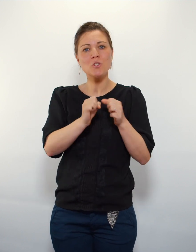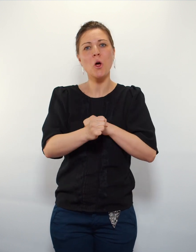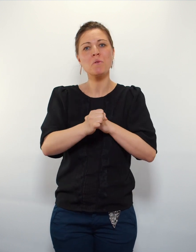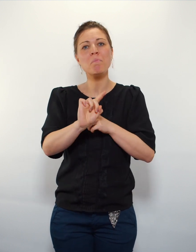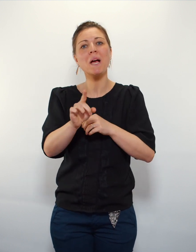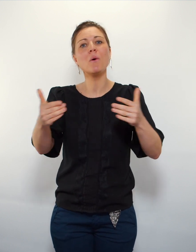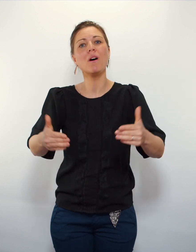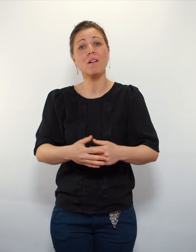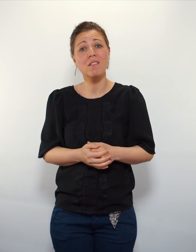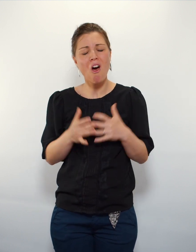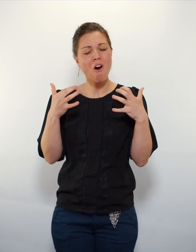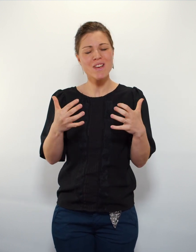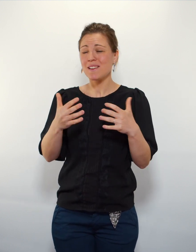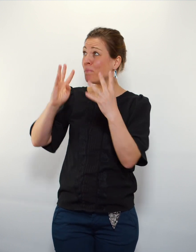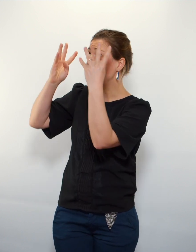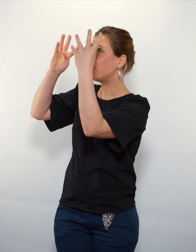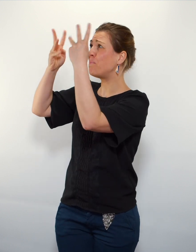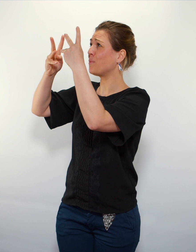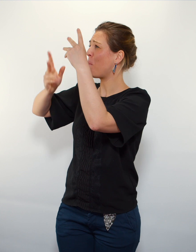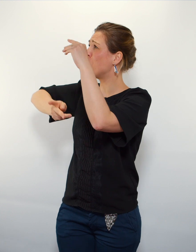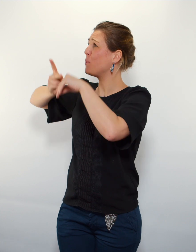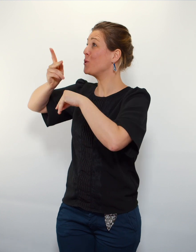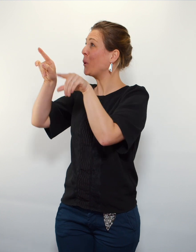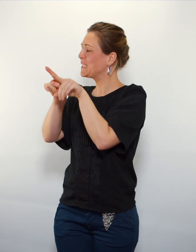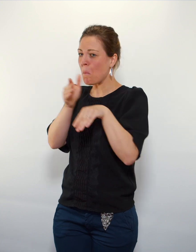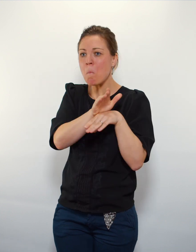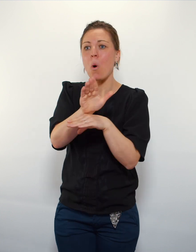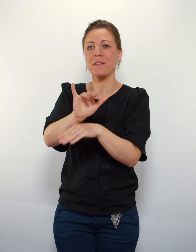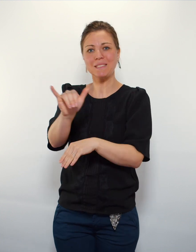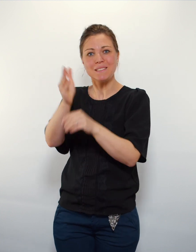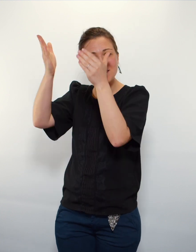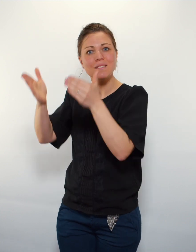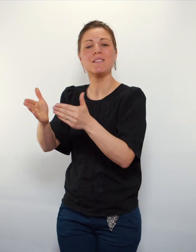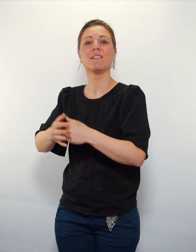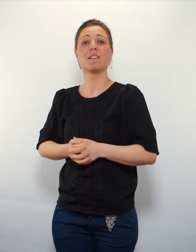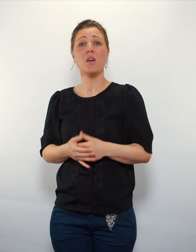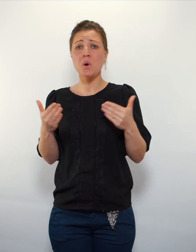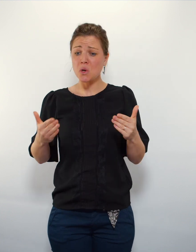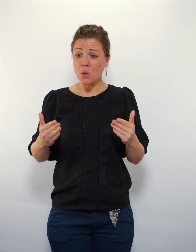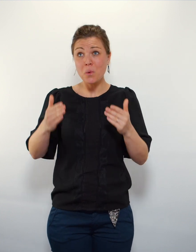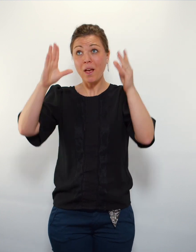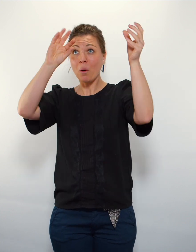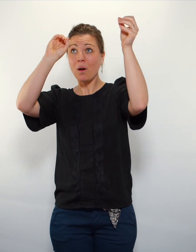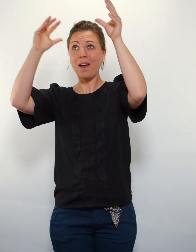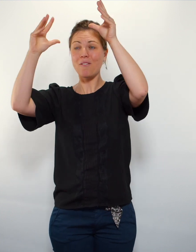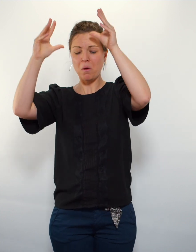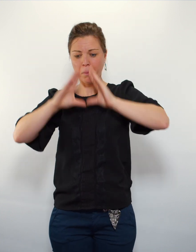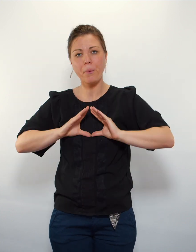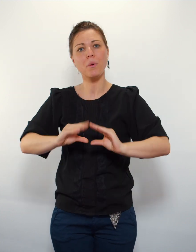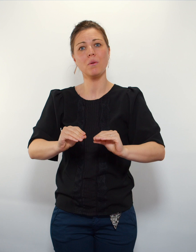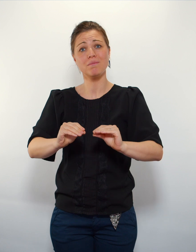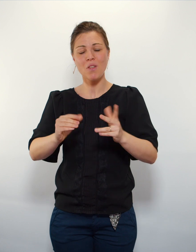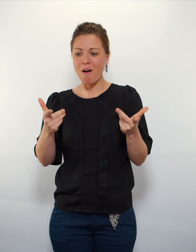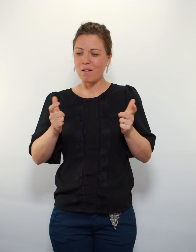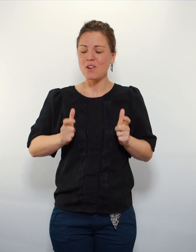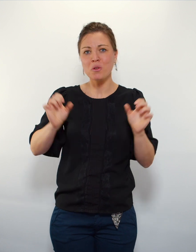c'est ce désir de connaître Dieu toujours plus, mais aussi de le faire connaître. Aujourd'hui, je vis mon rêve. J'ai le privilège de